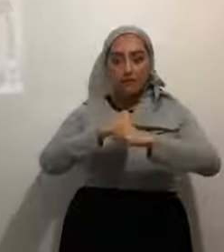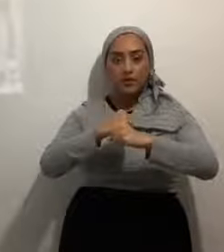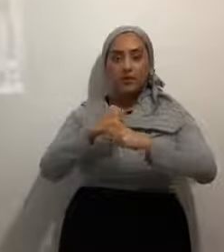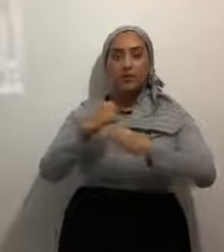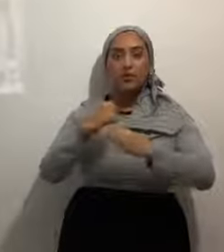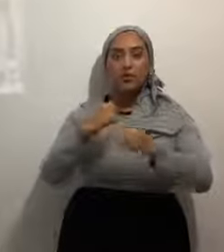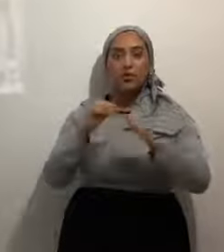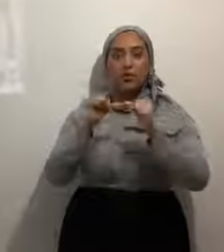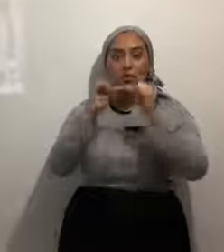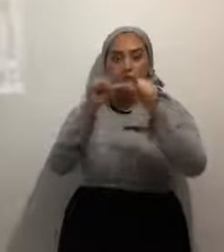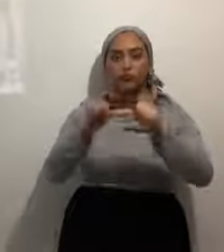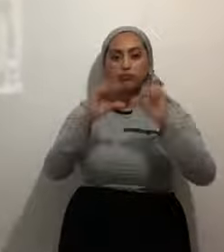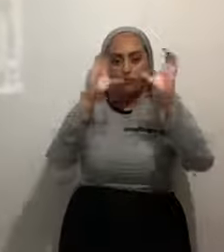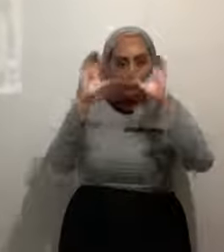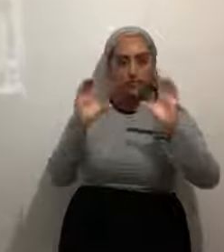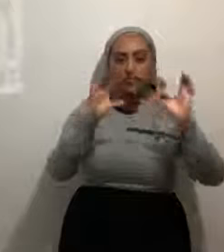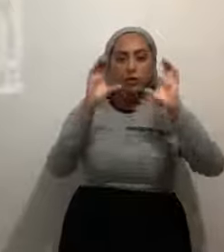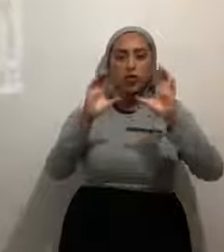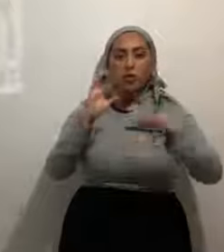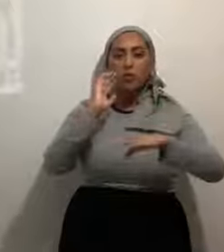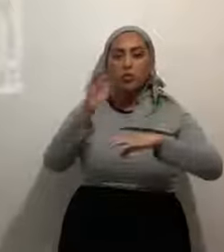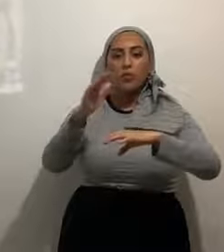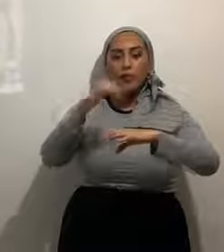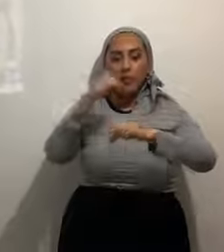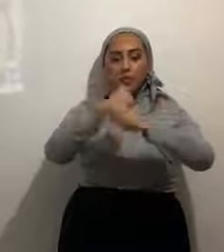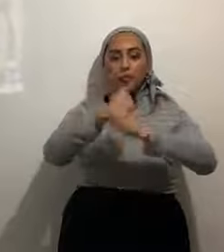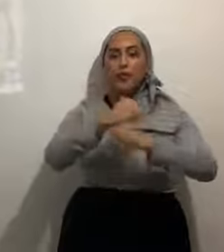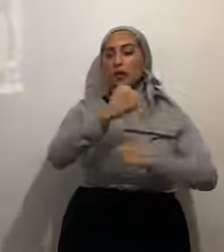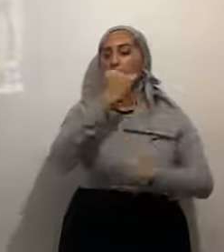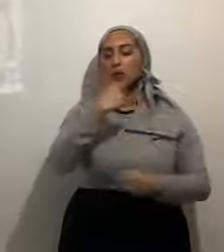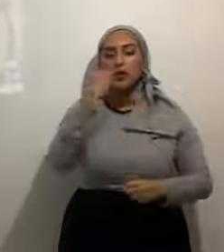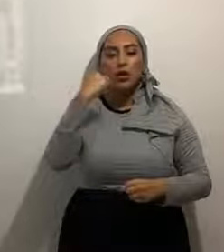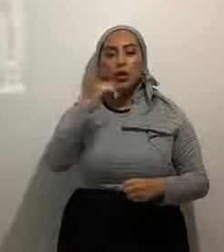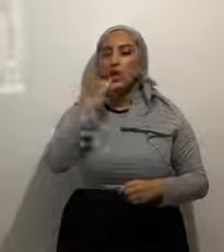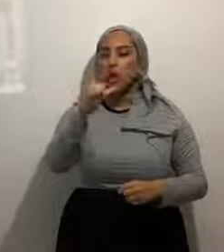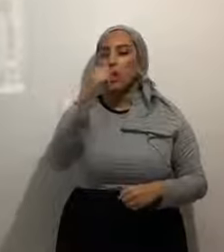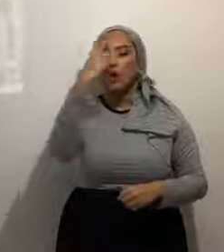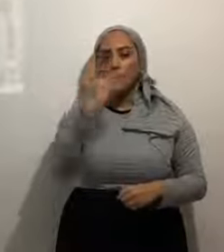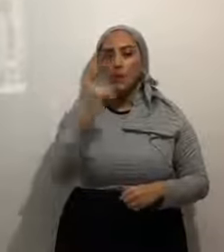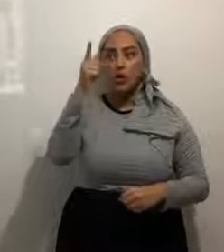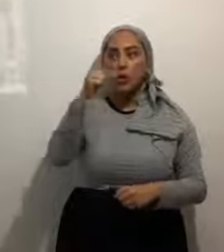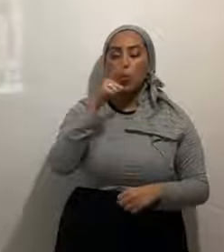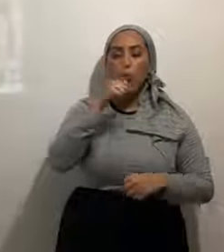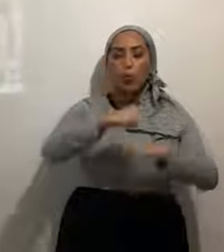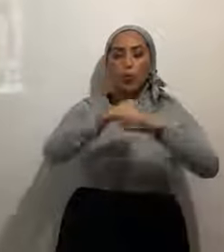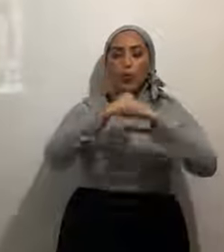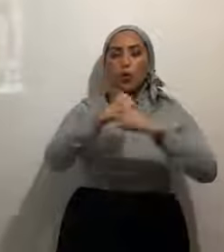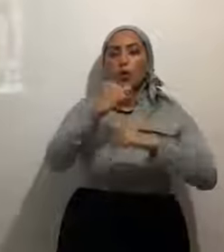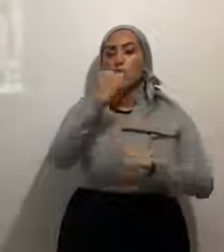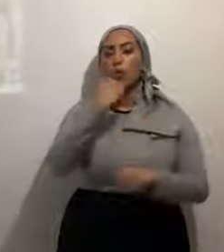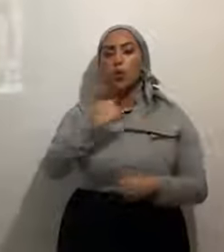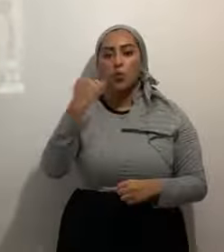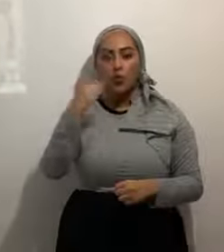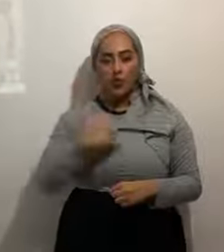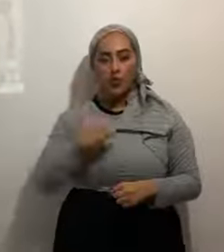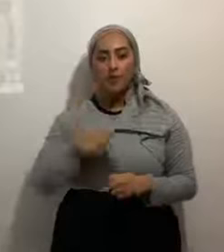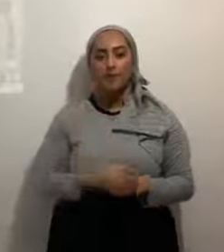Isma, Ismur Israel, Ismur o Shomer, Shomer Israel,